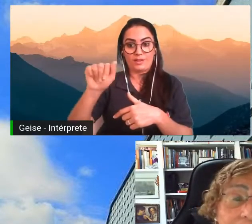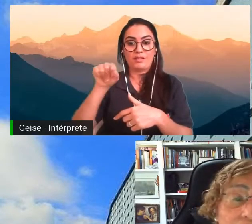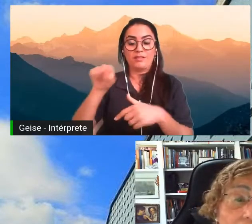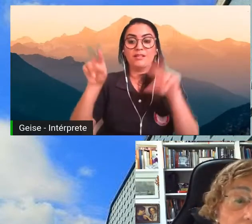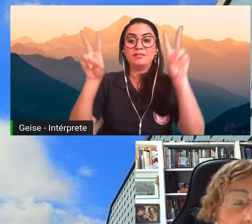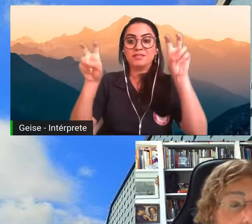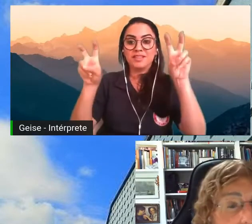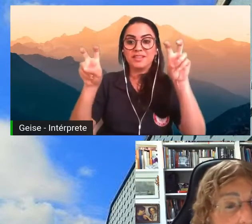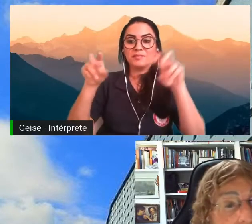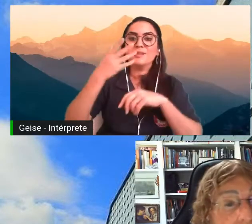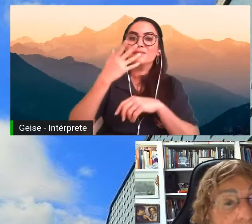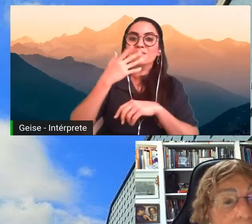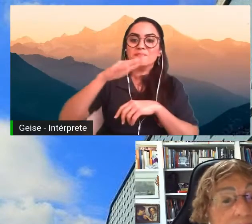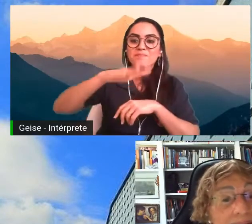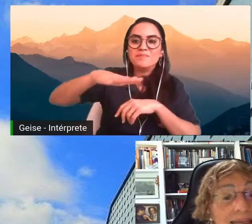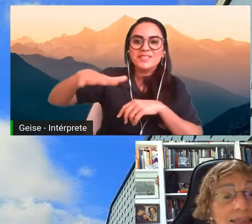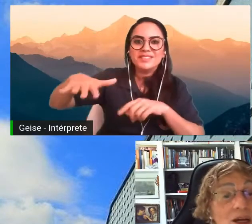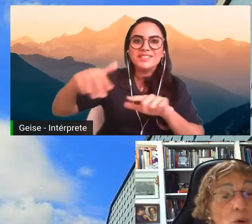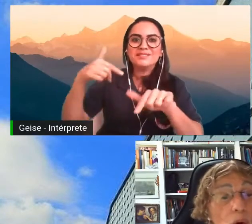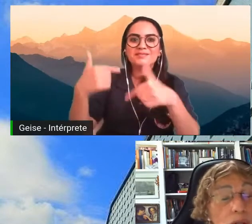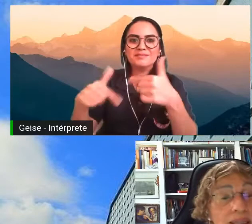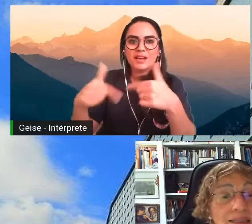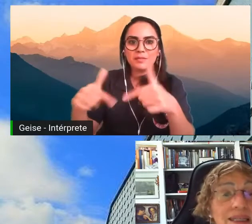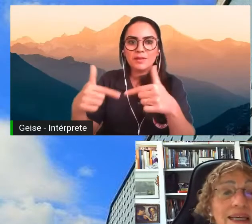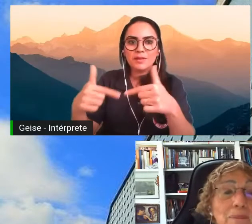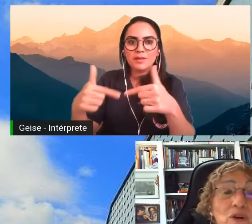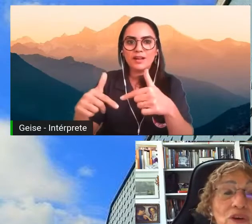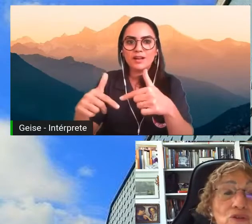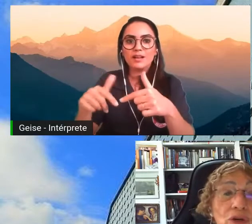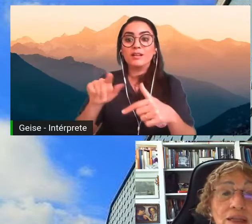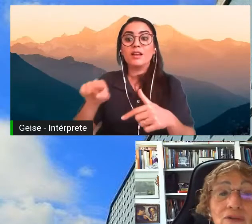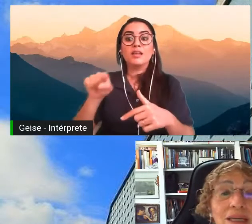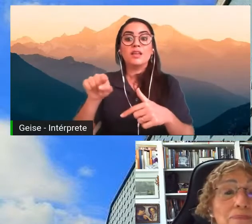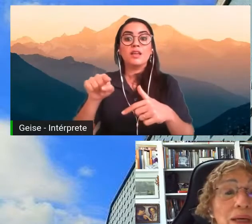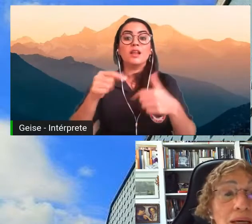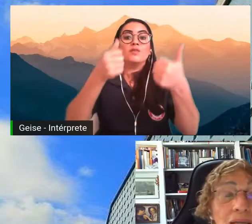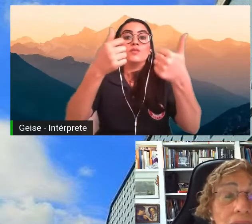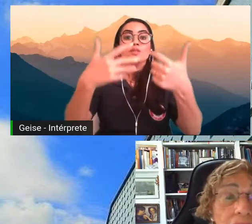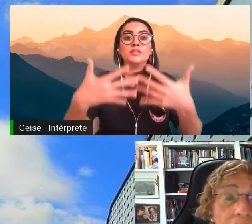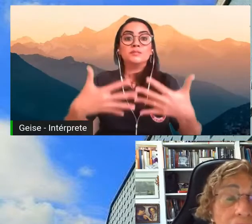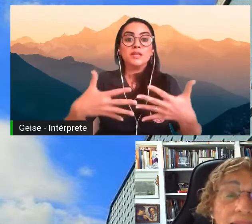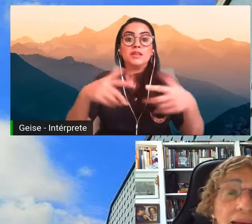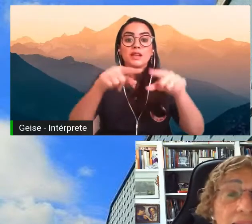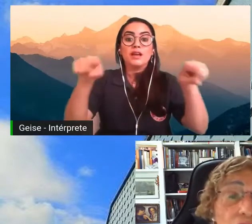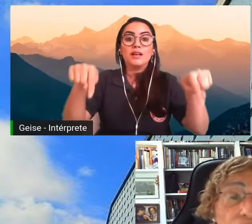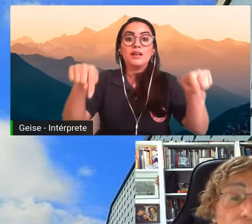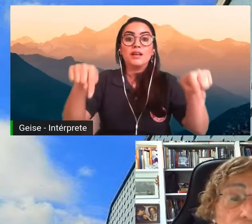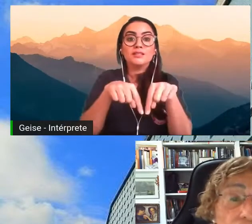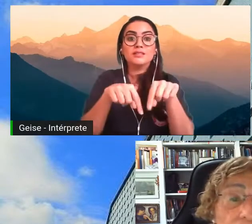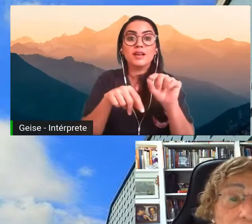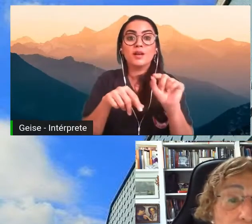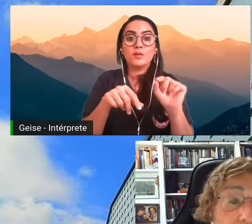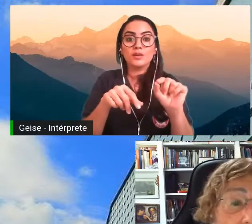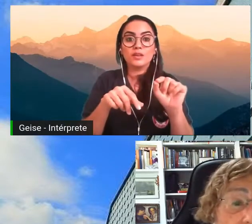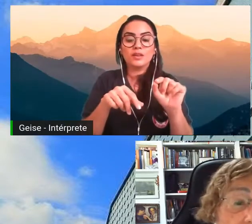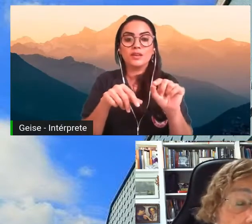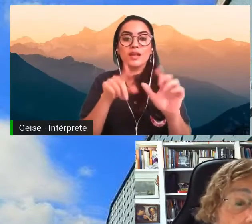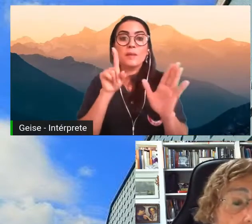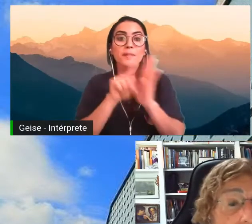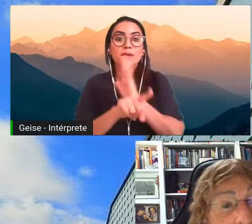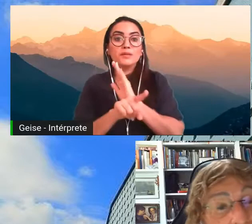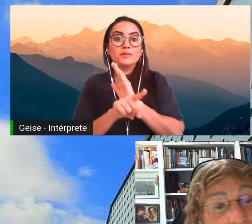em uma sala de aula. E ela se deu conta de que a professora não sabia quem eram os seus